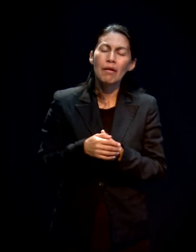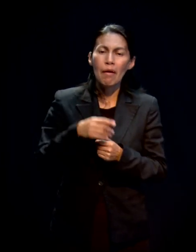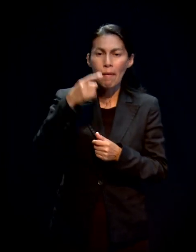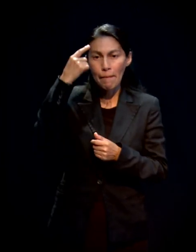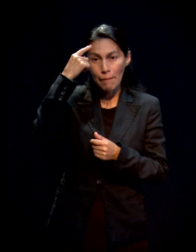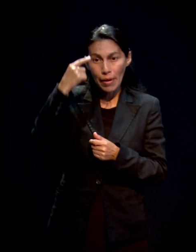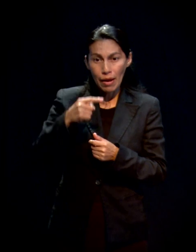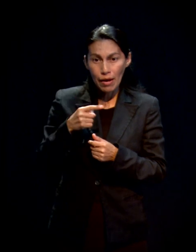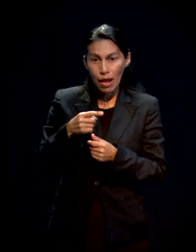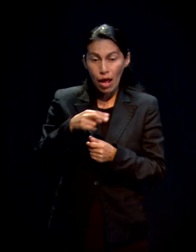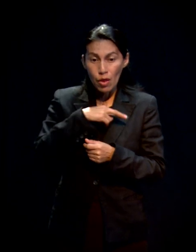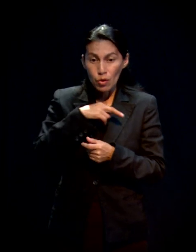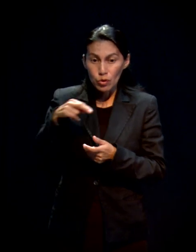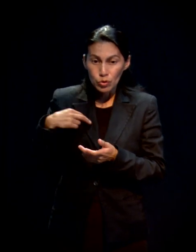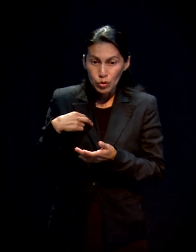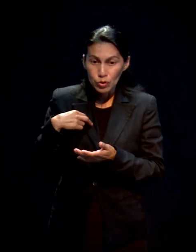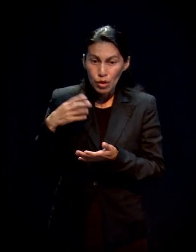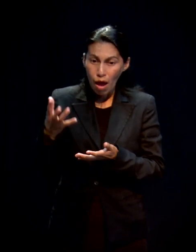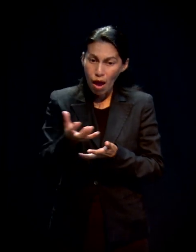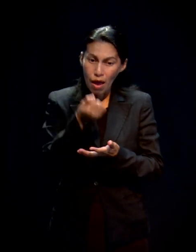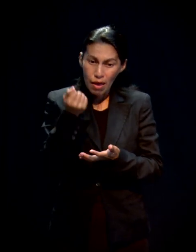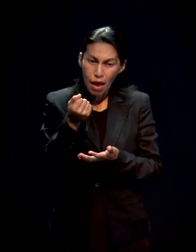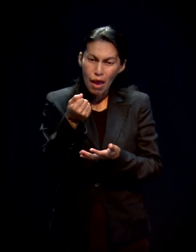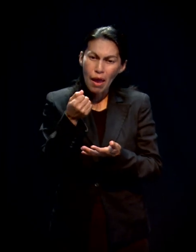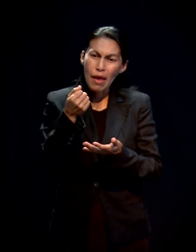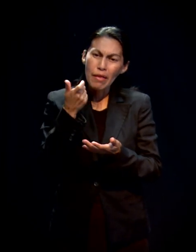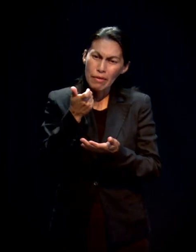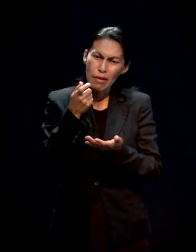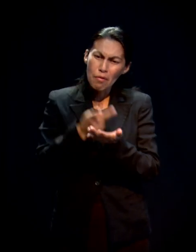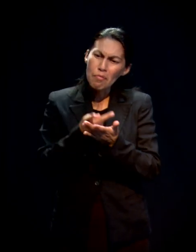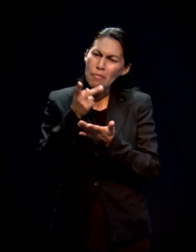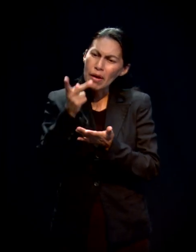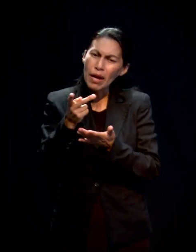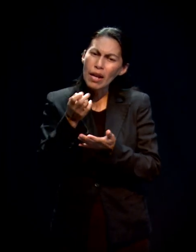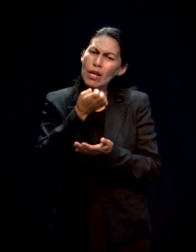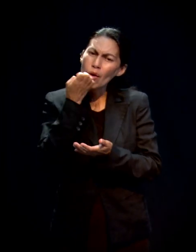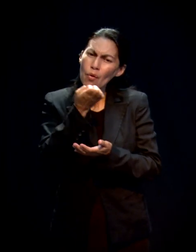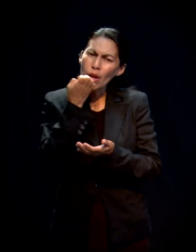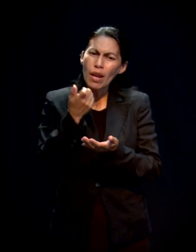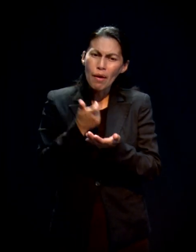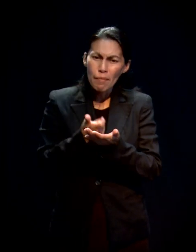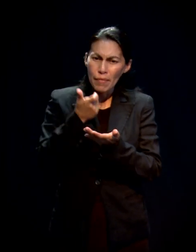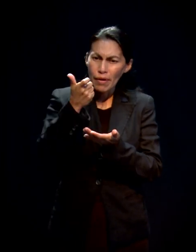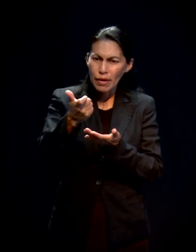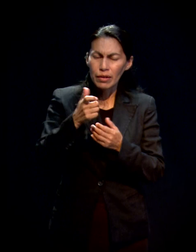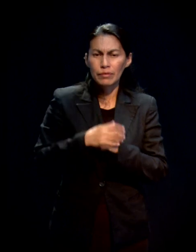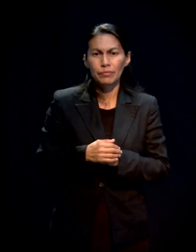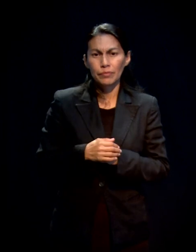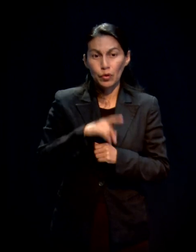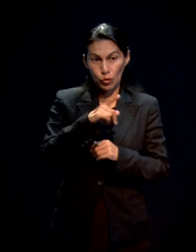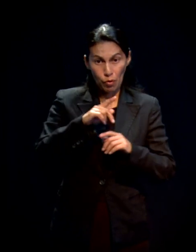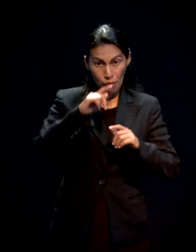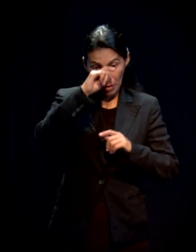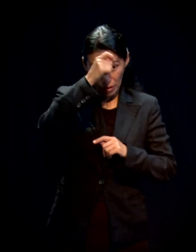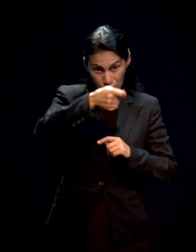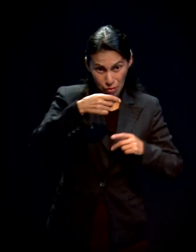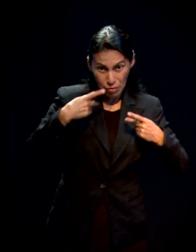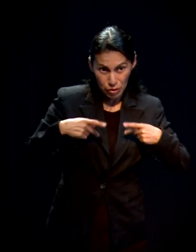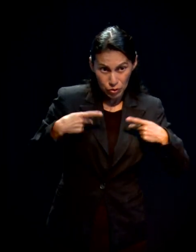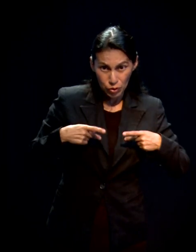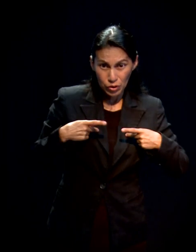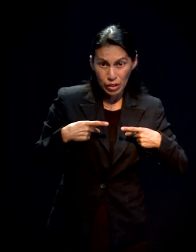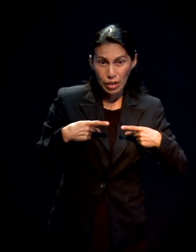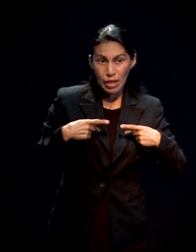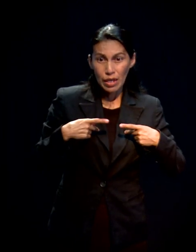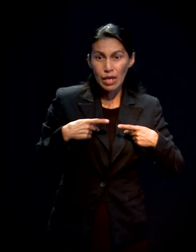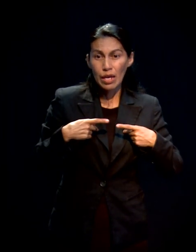podamos invertir en nosotros y pagar esa deuda entonces es al tiempo que bendicen las personas